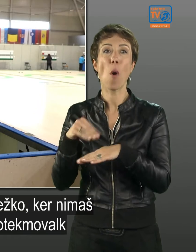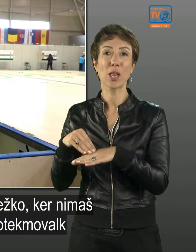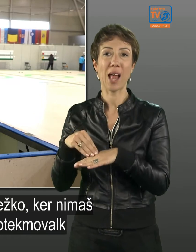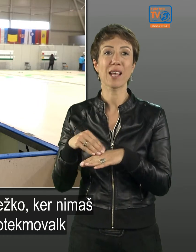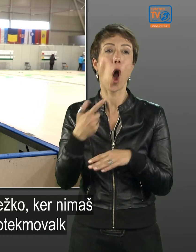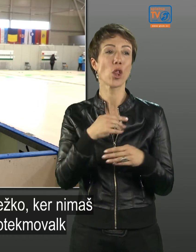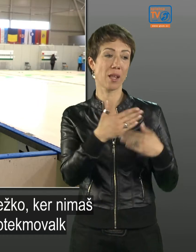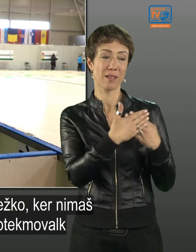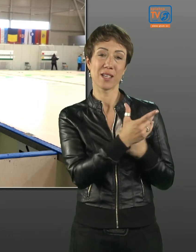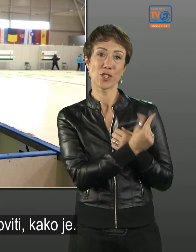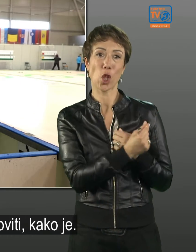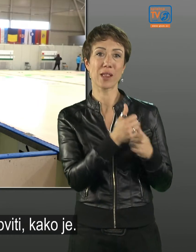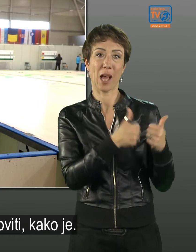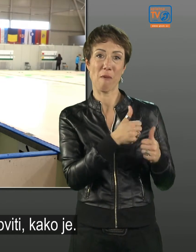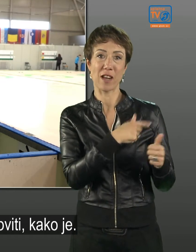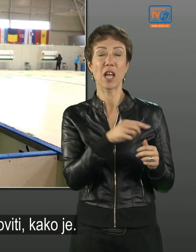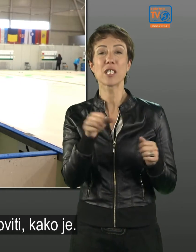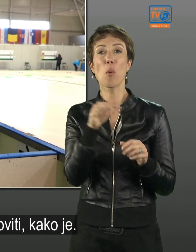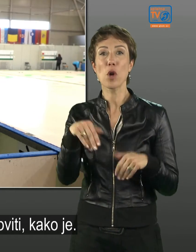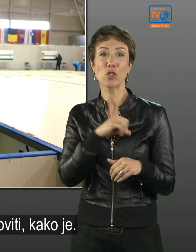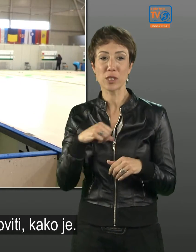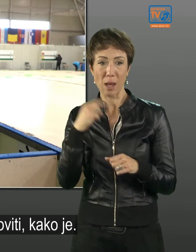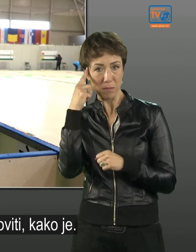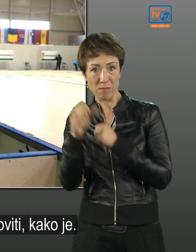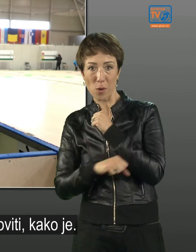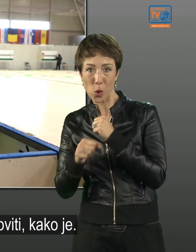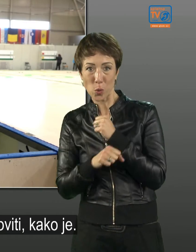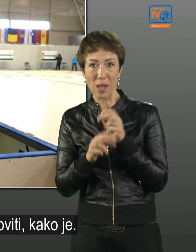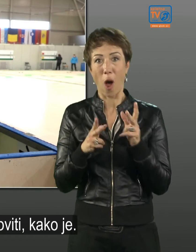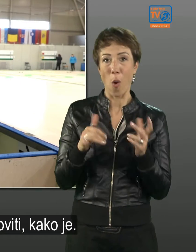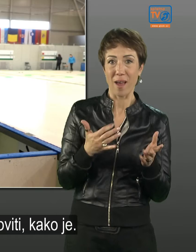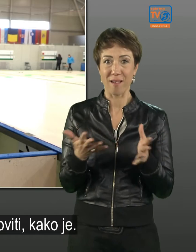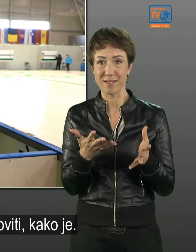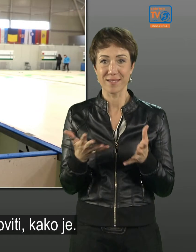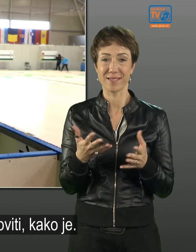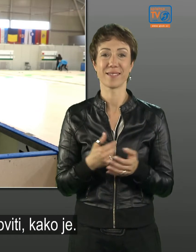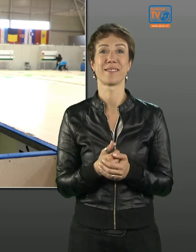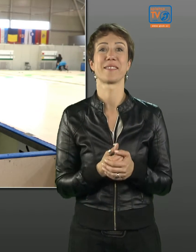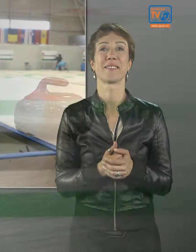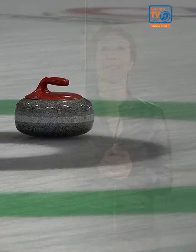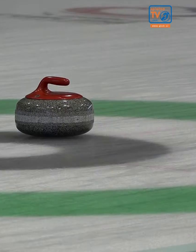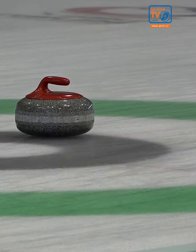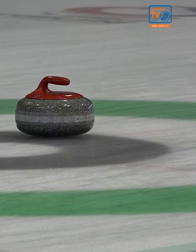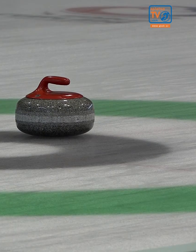podatka od sotekmovalcev, v bistvu moraš sam pogruntati, kako je.